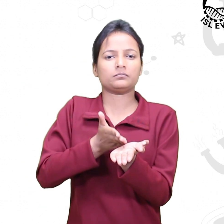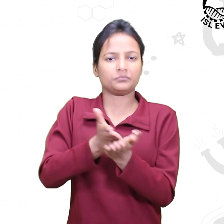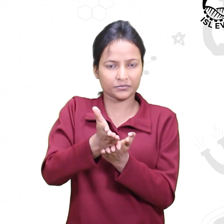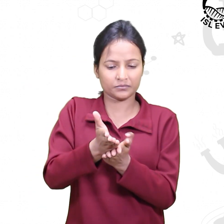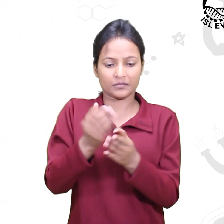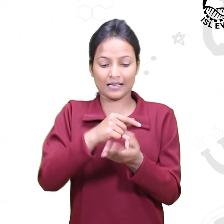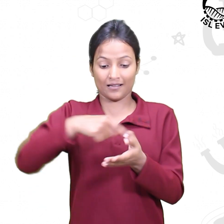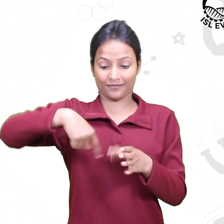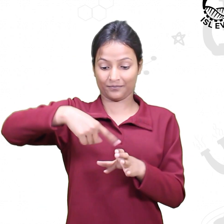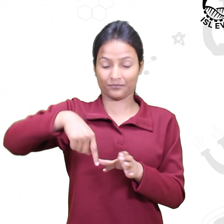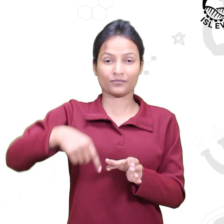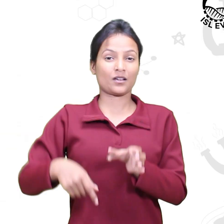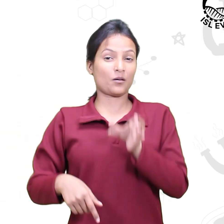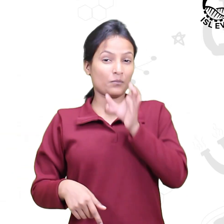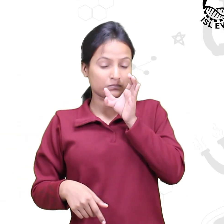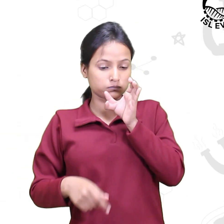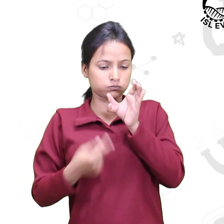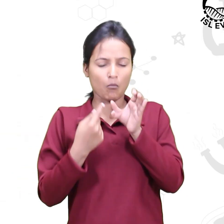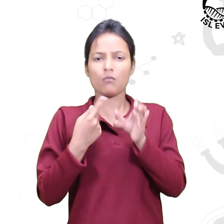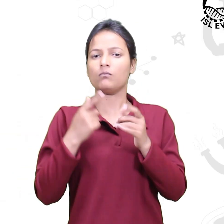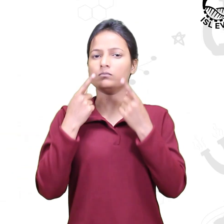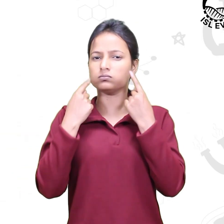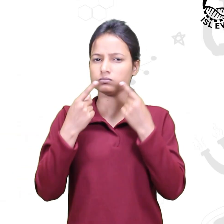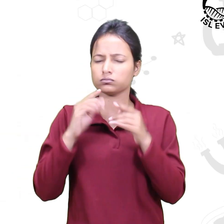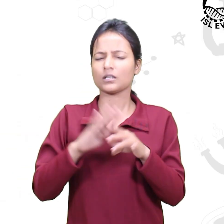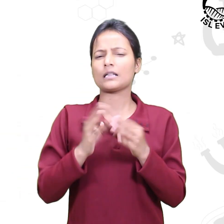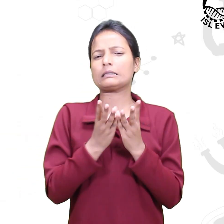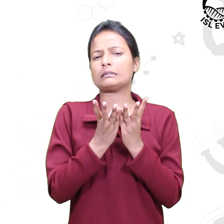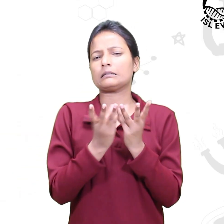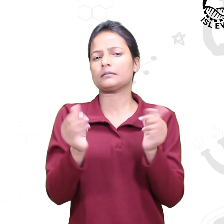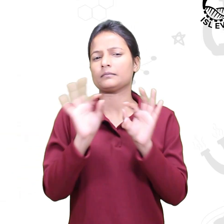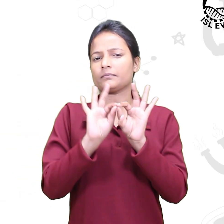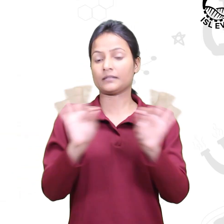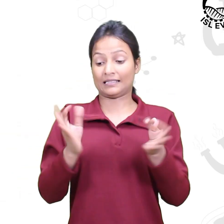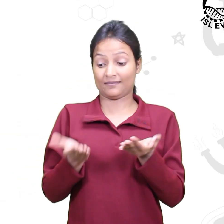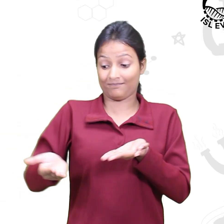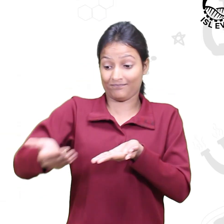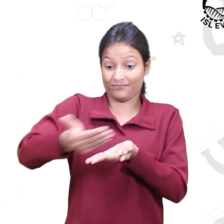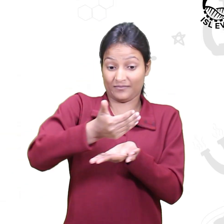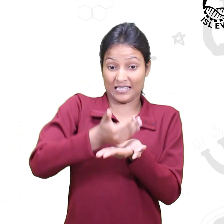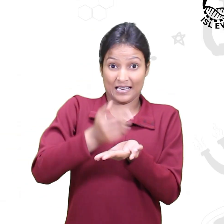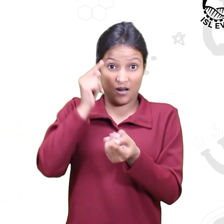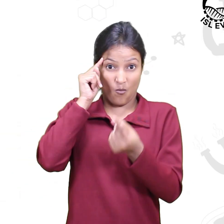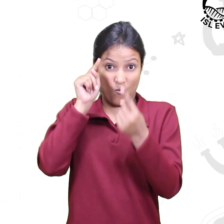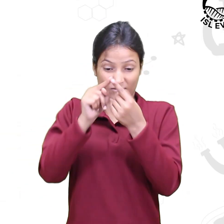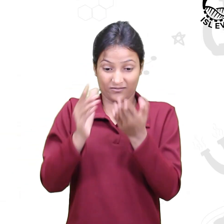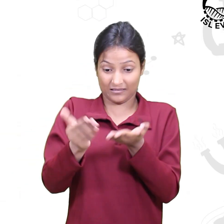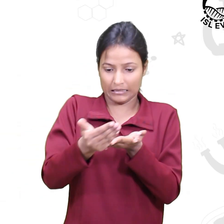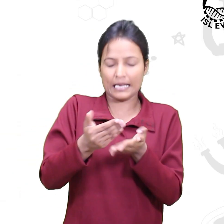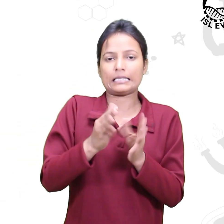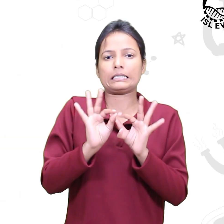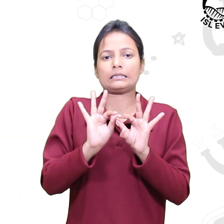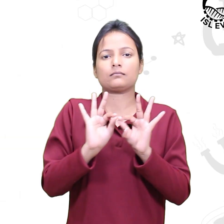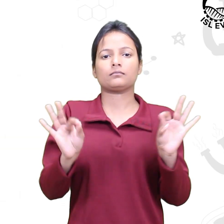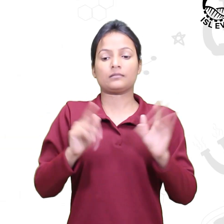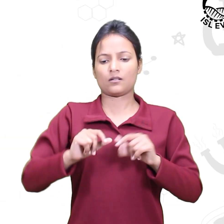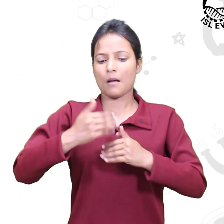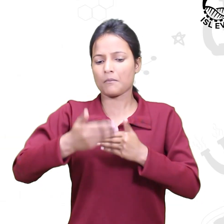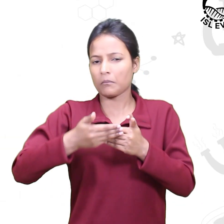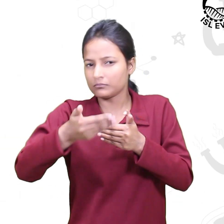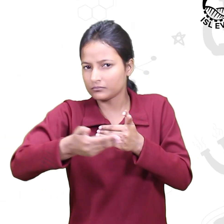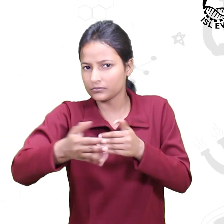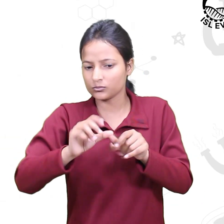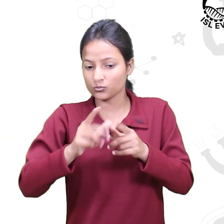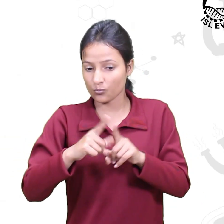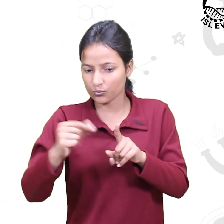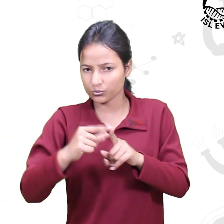सैंपल कलेक्शन और RNA एक्सट्रैक्शन का जो पोर्शन है उसको तो हम कम से कम सिंपल बना पाए। बाकी वर्क फ्लो सेम है होल जीनोम सीक्वेंसिंग के,